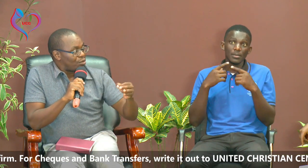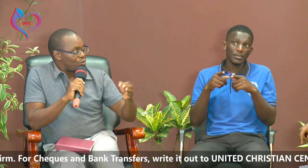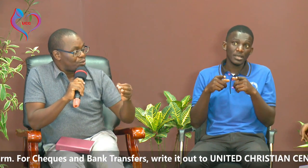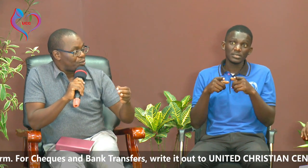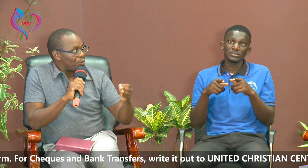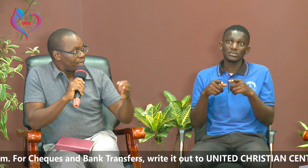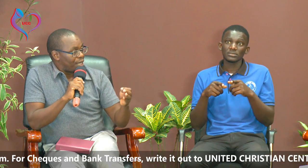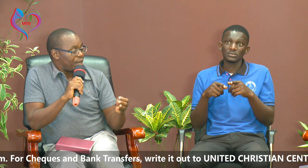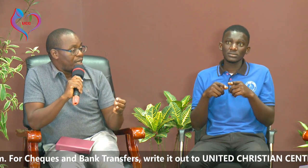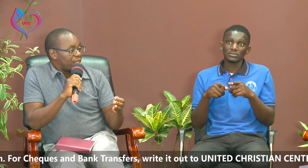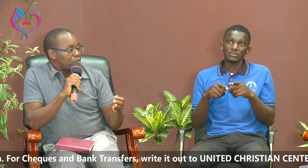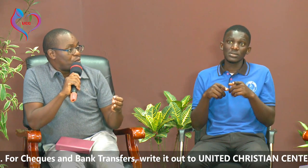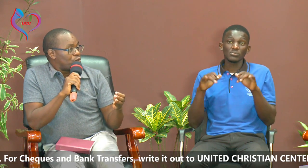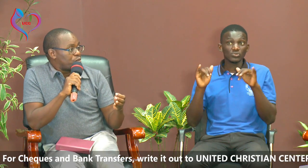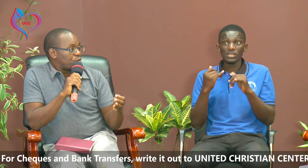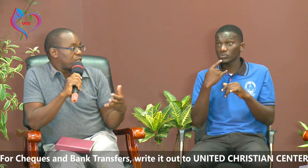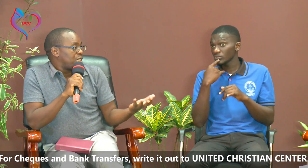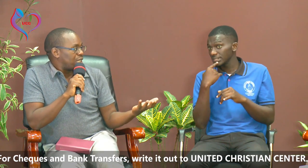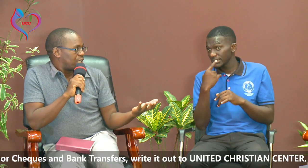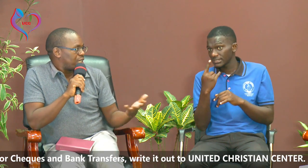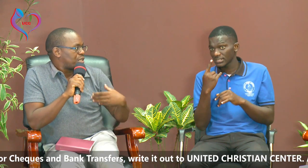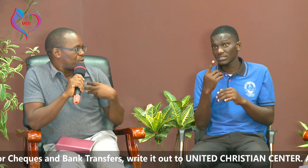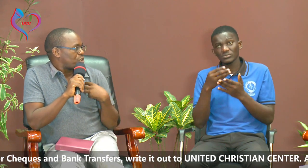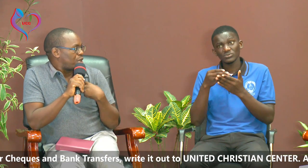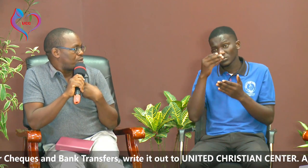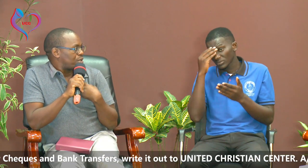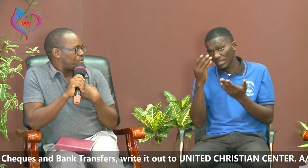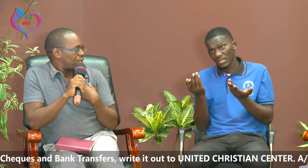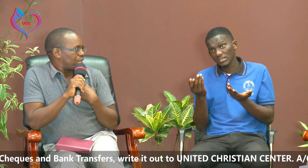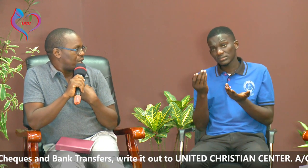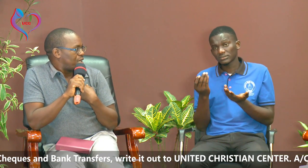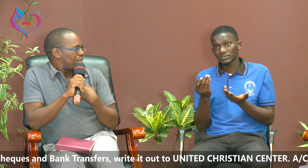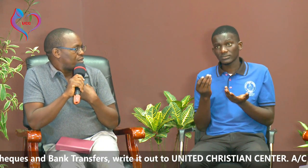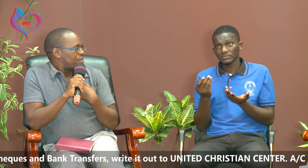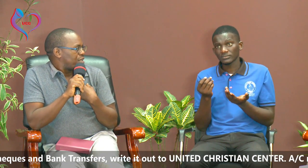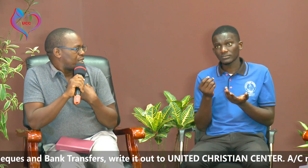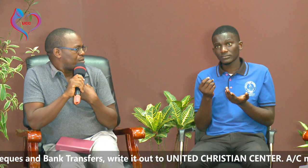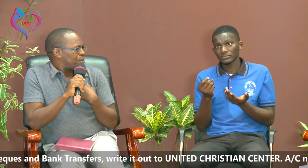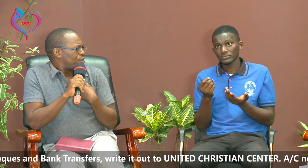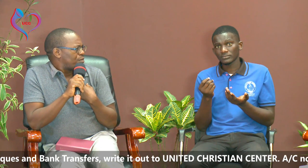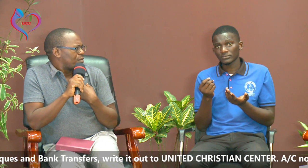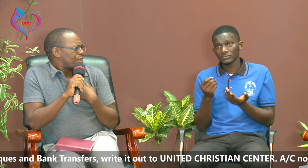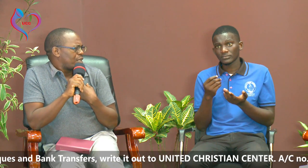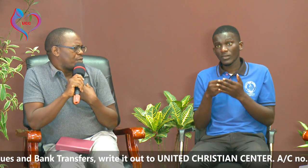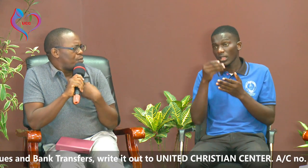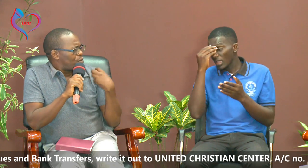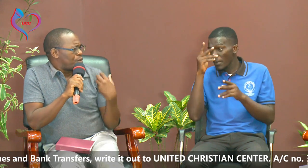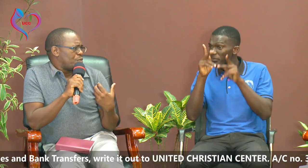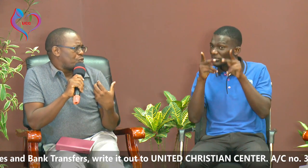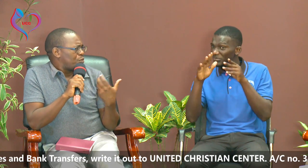kwa kubagamba. Nti omuntu tuchige. Niks nebo tachikola kuunze kuunze ka. Okay, sigo weka. I'm very busy. Wubo kubira omuntu.